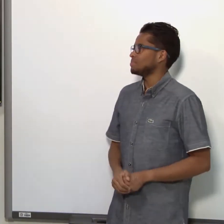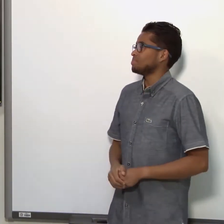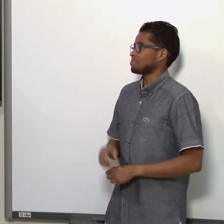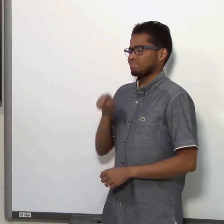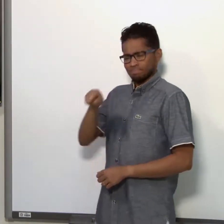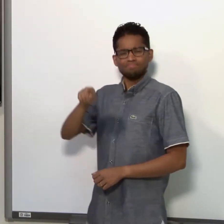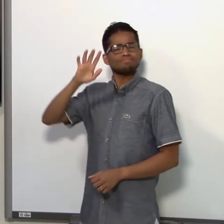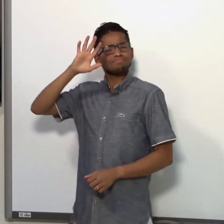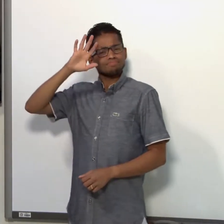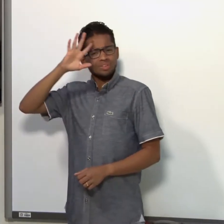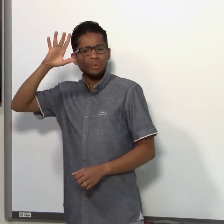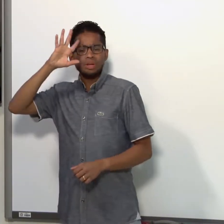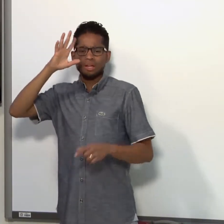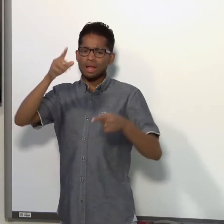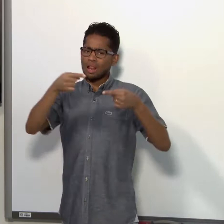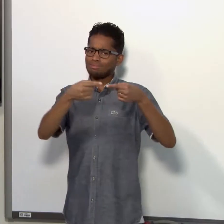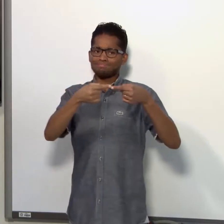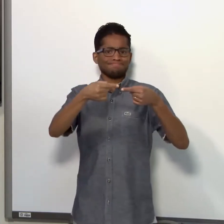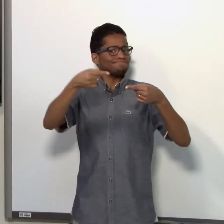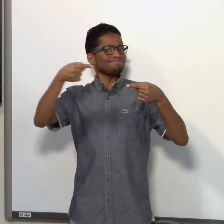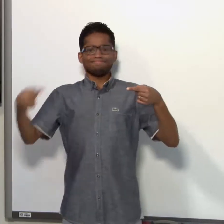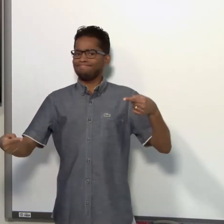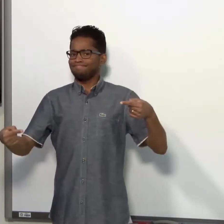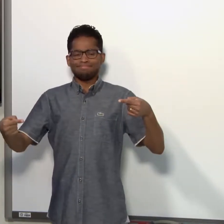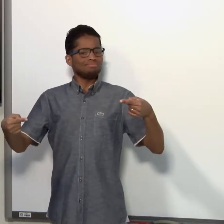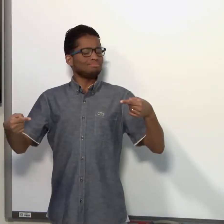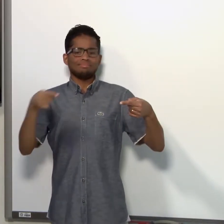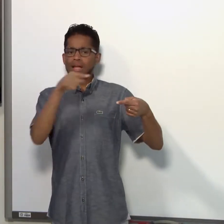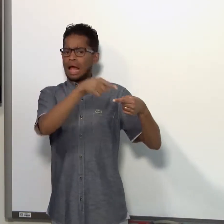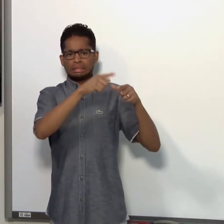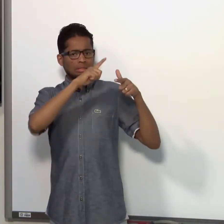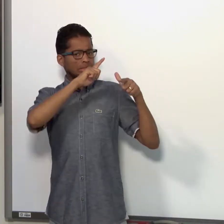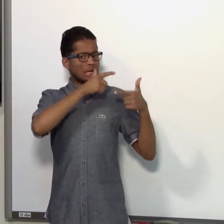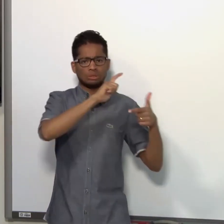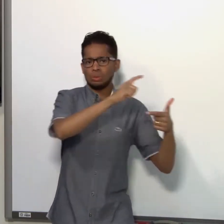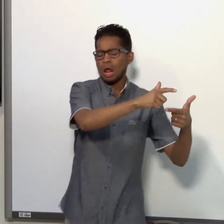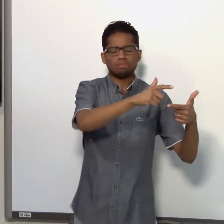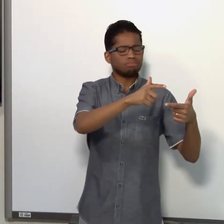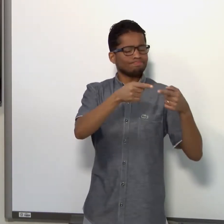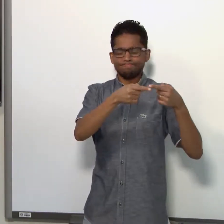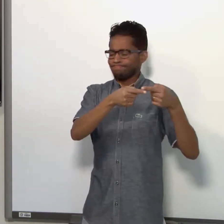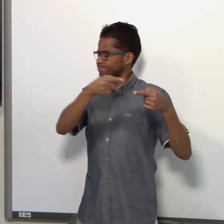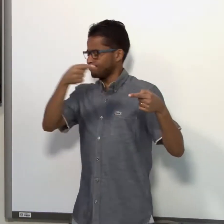Essa teoria, ela se opõe à teoria tradicional.